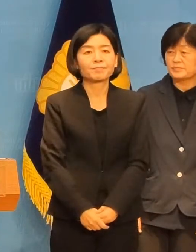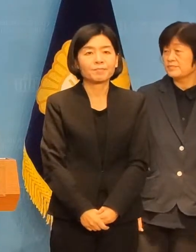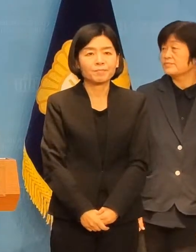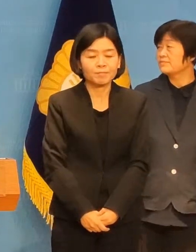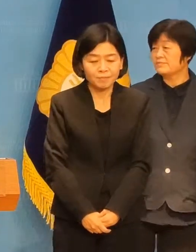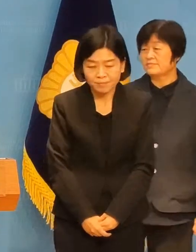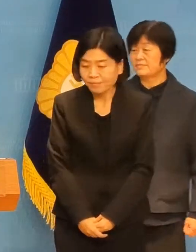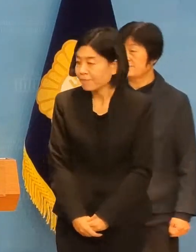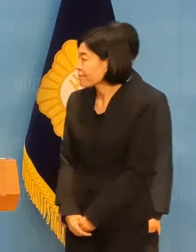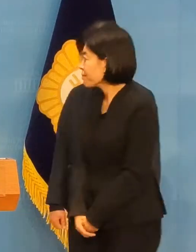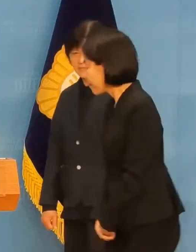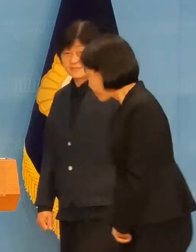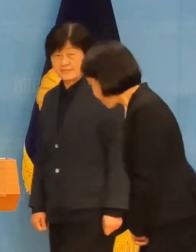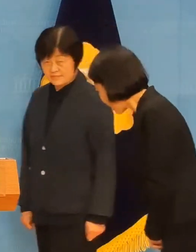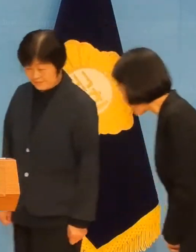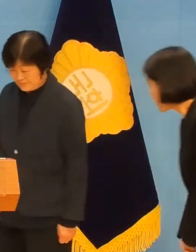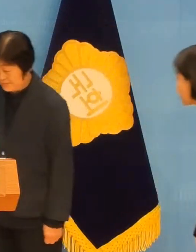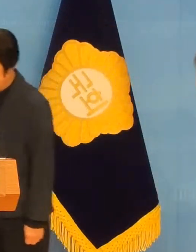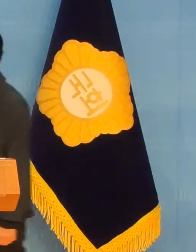수고하셨습니다.